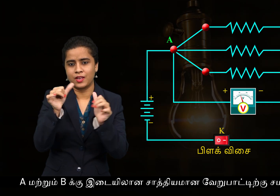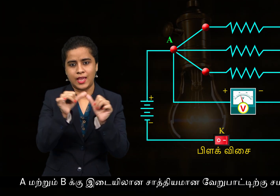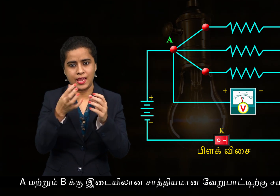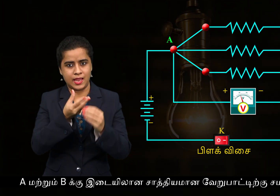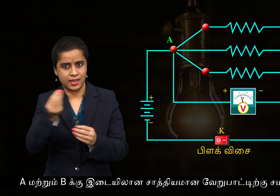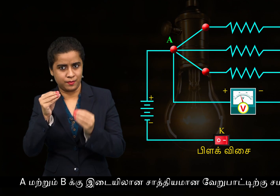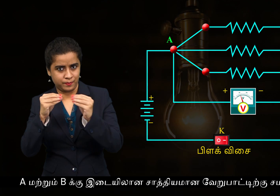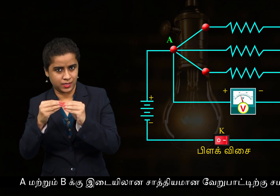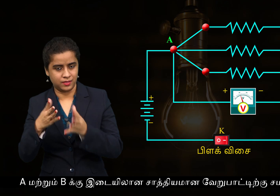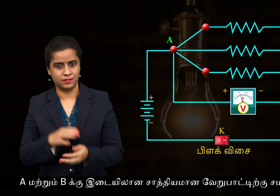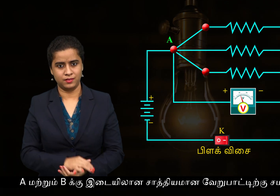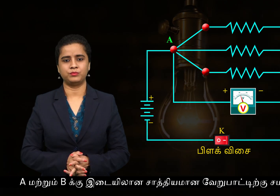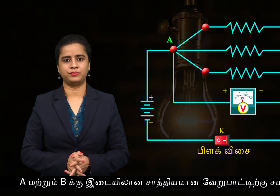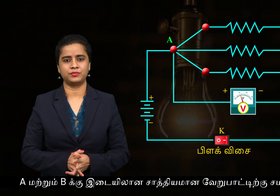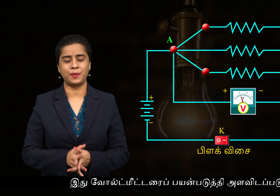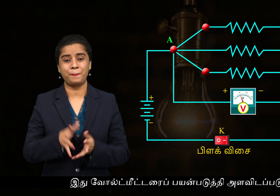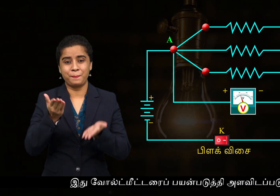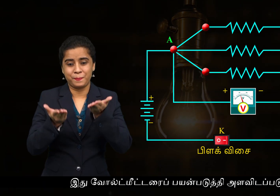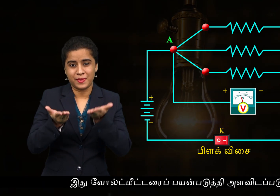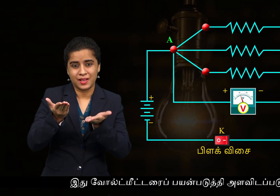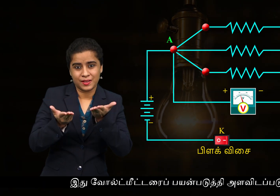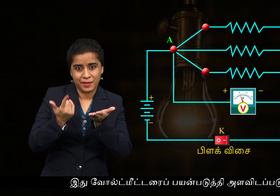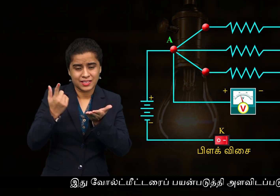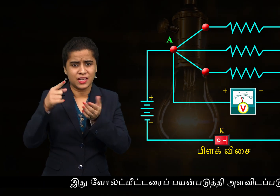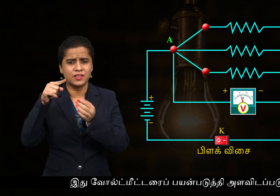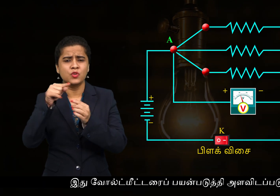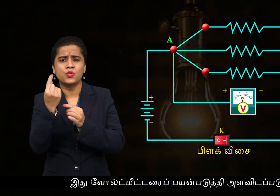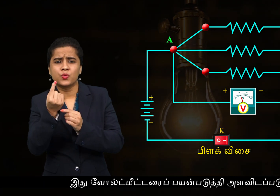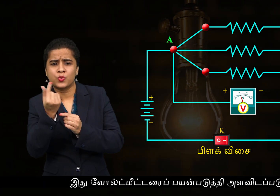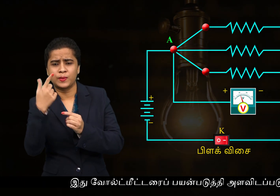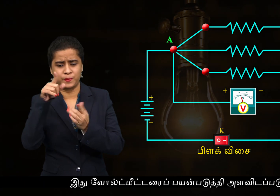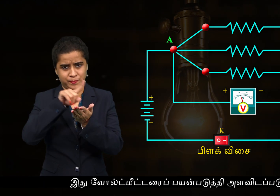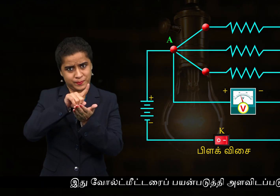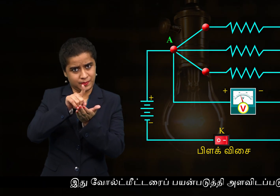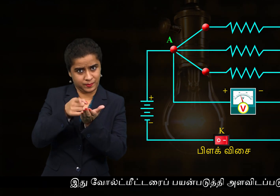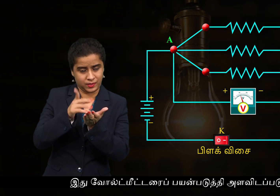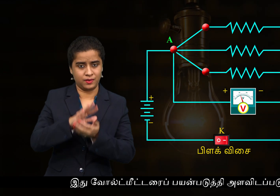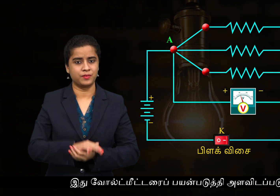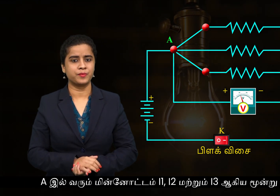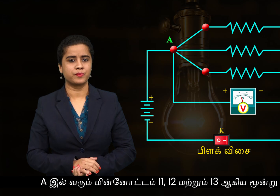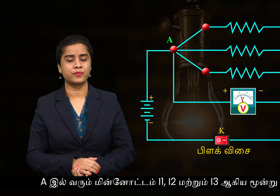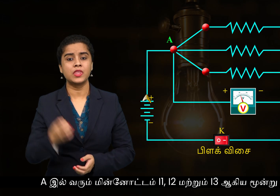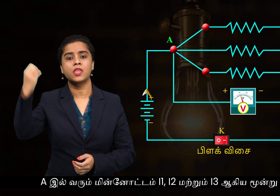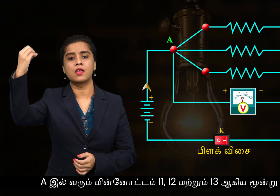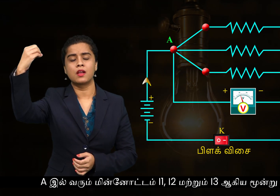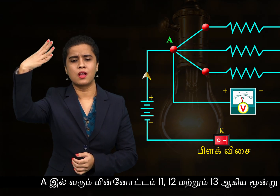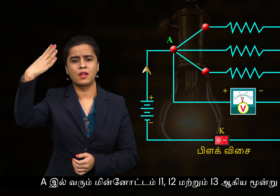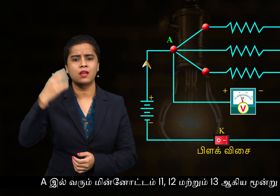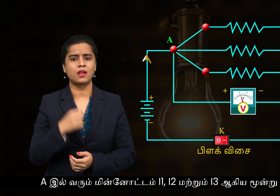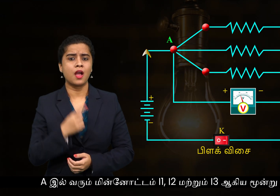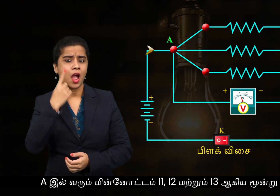சாத்தியமான வேறுபாட்டிற்கு சமமாகவும் இருக்கும். இது வோல்ட் மீட்டரை பயன்படுத்தி அளவிடப்படுகிறது. Aவில்